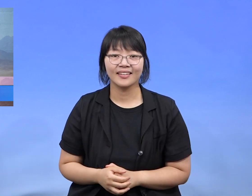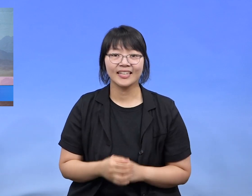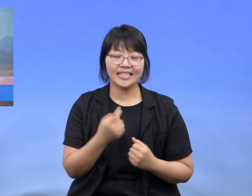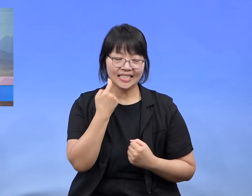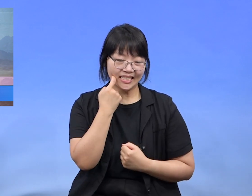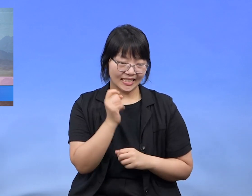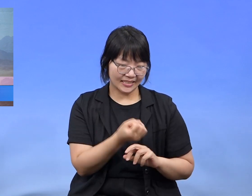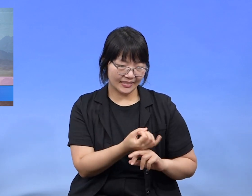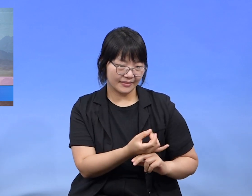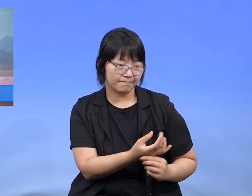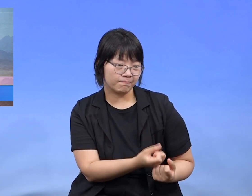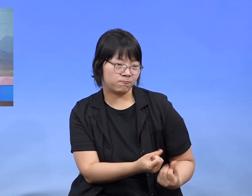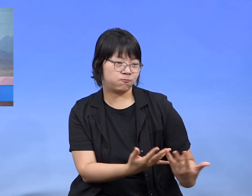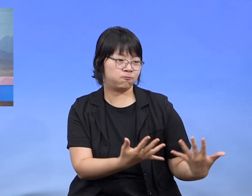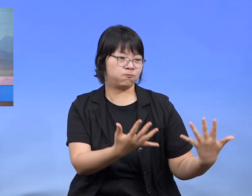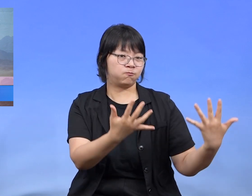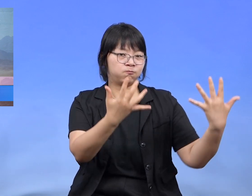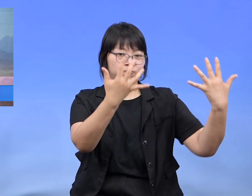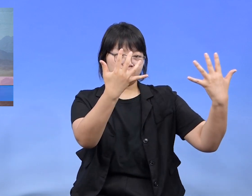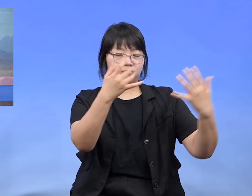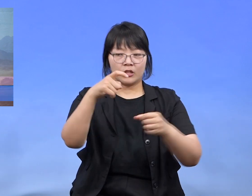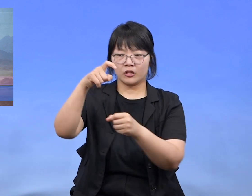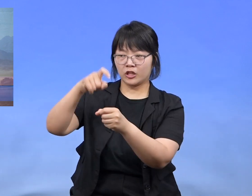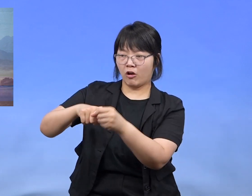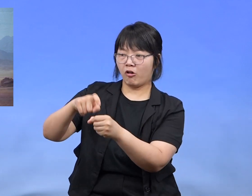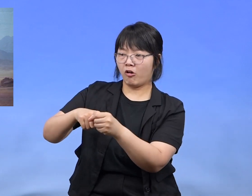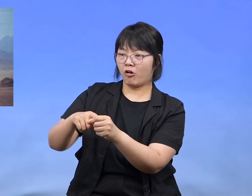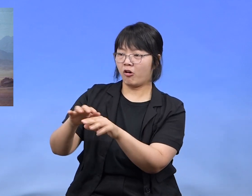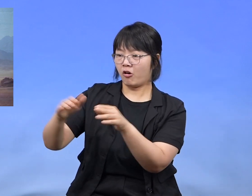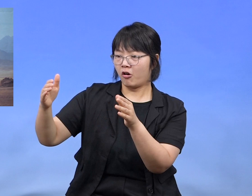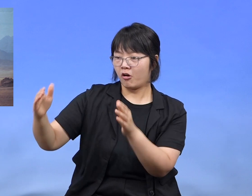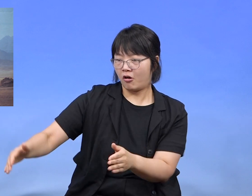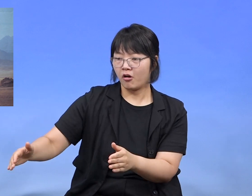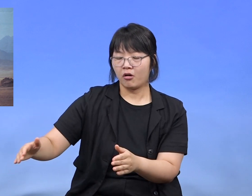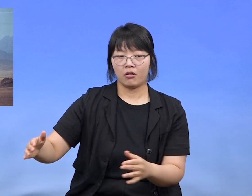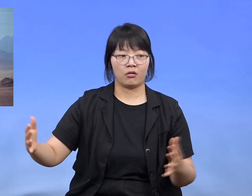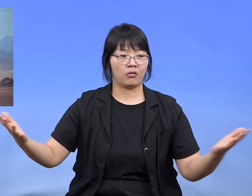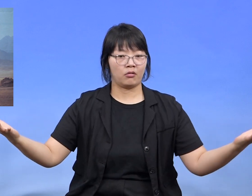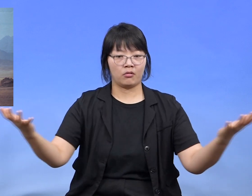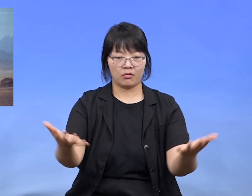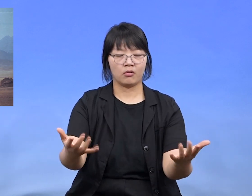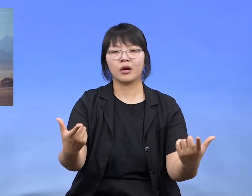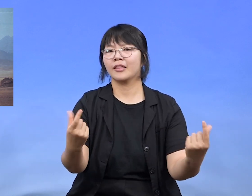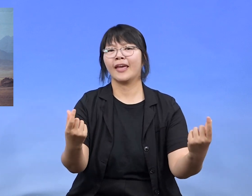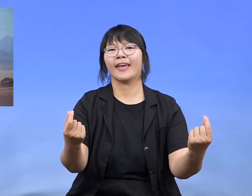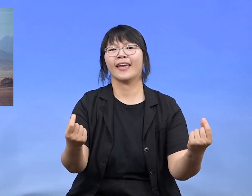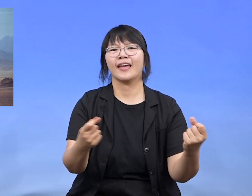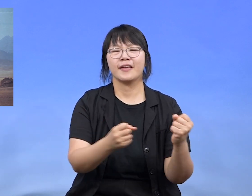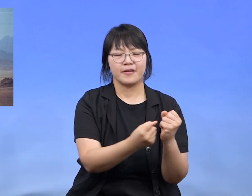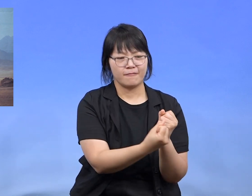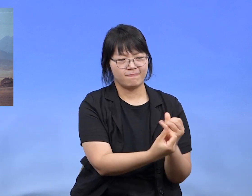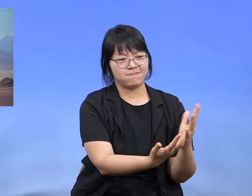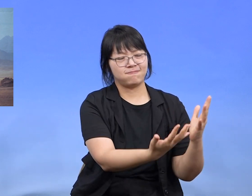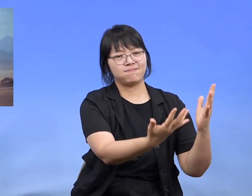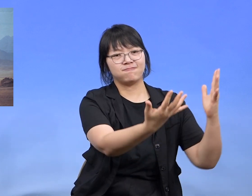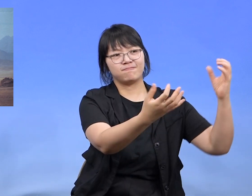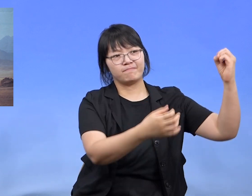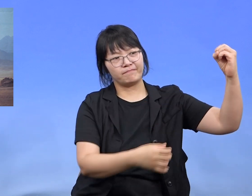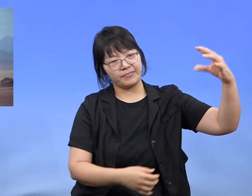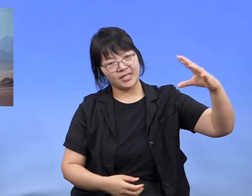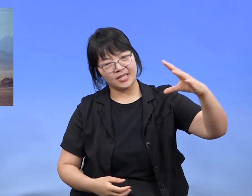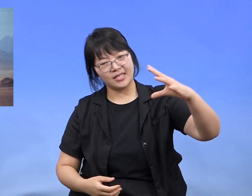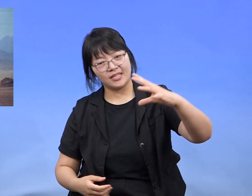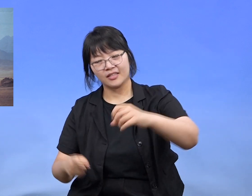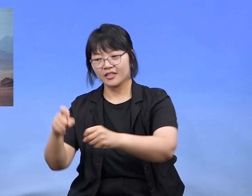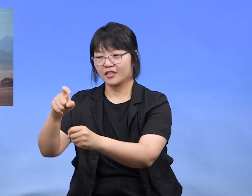금촛대와 떡상에 완벽한 조화가 있지 않습니까? 자, 금촛대에서 흘러나온 빛으로